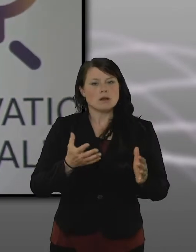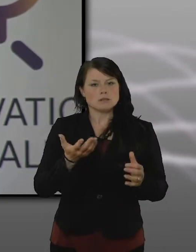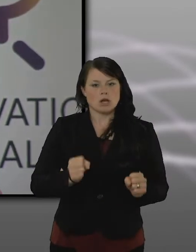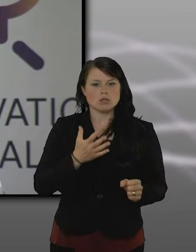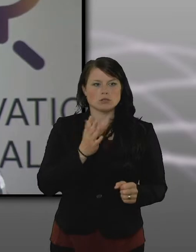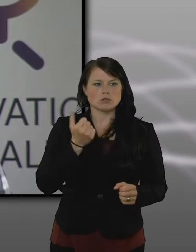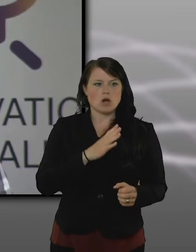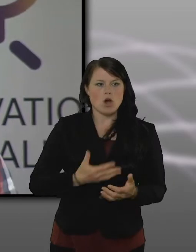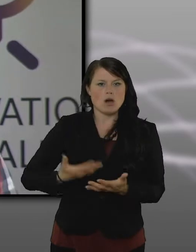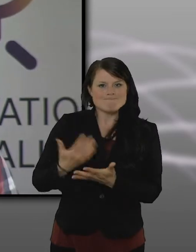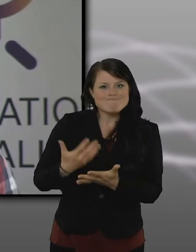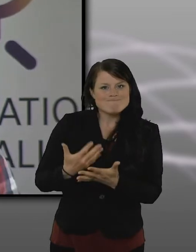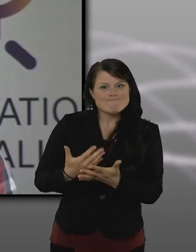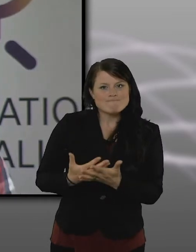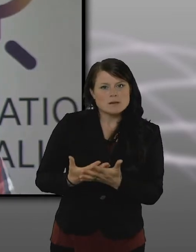andra